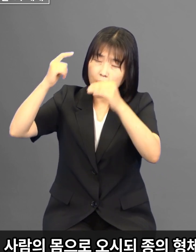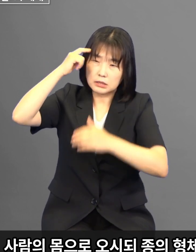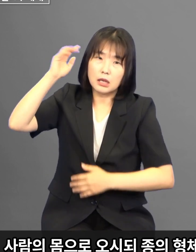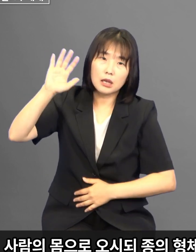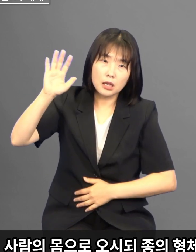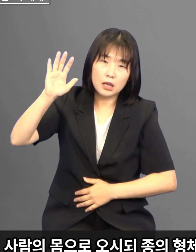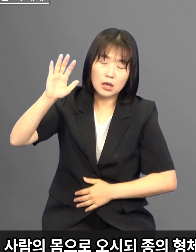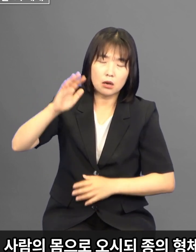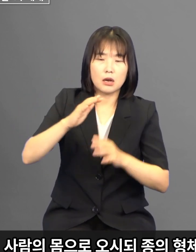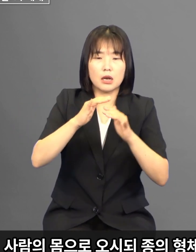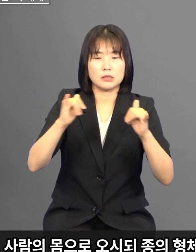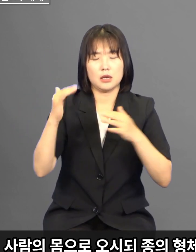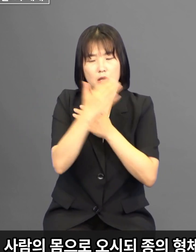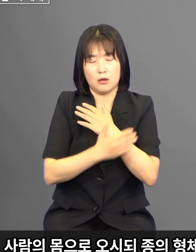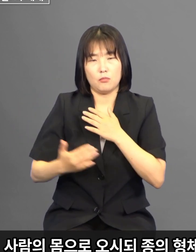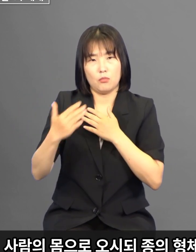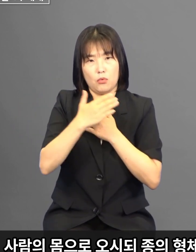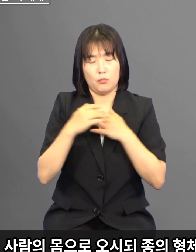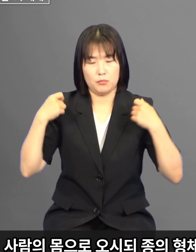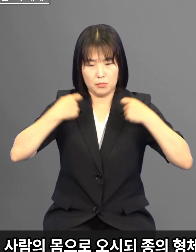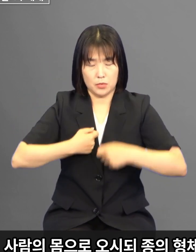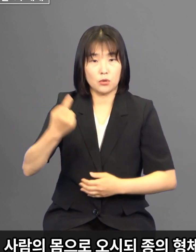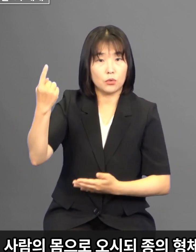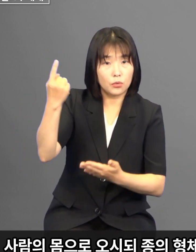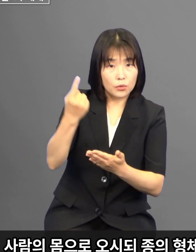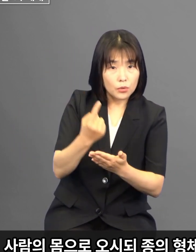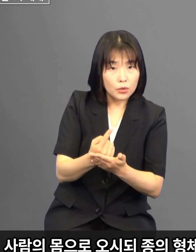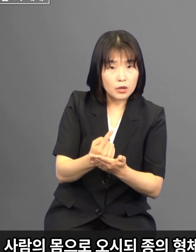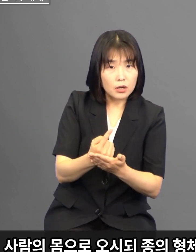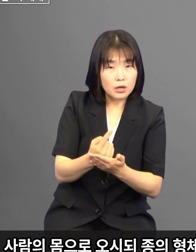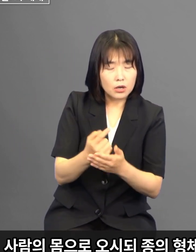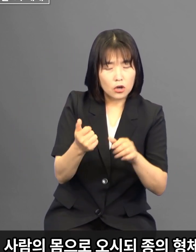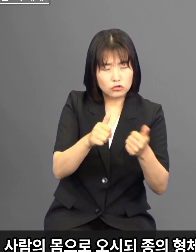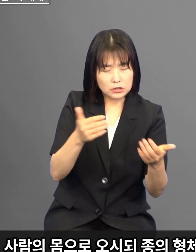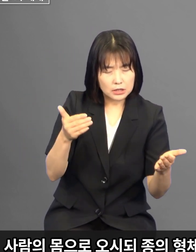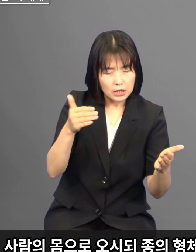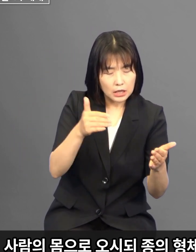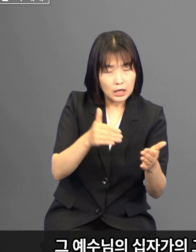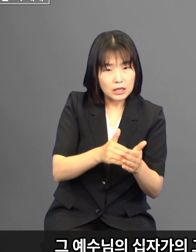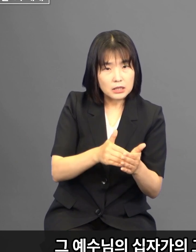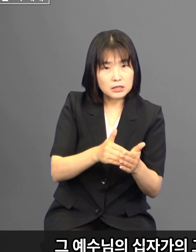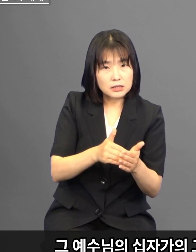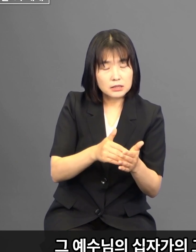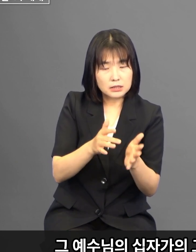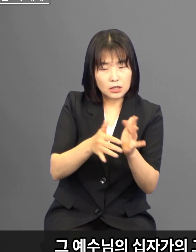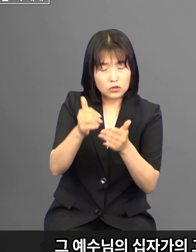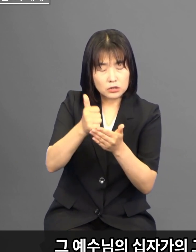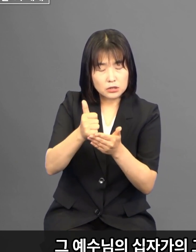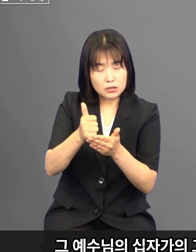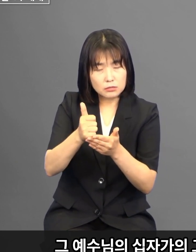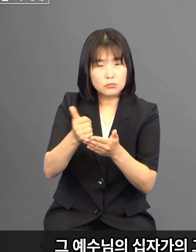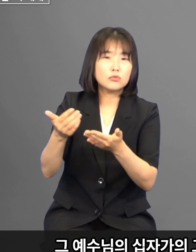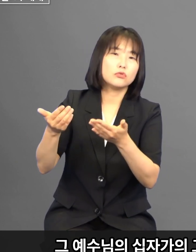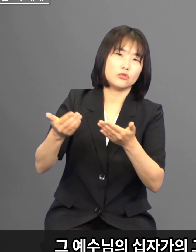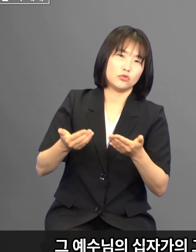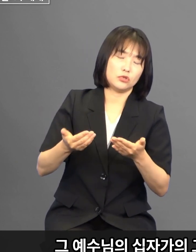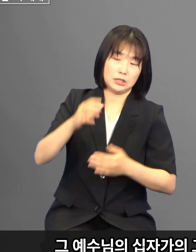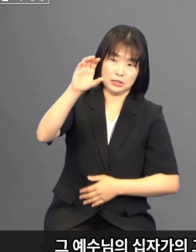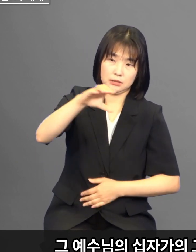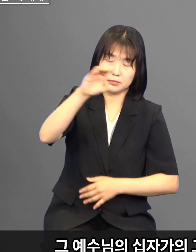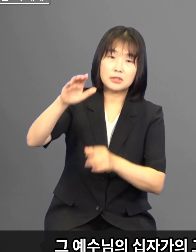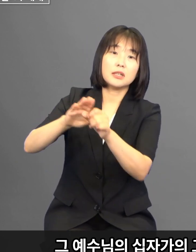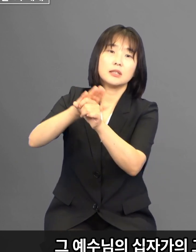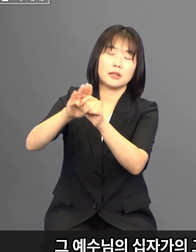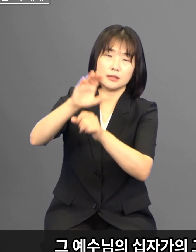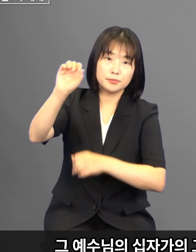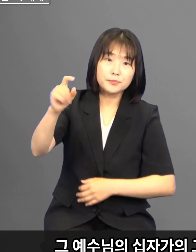몸으로 오시되 종의 형체를 입고 죽기까지 그렇게 자신을 내어드린 그 예수님의 십자가의 그 사랑으로